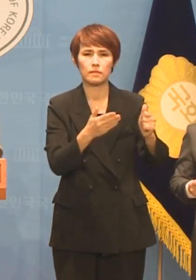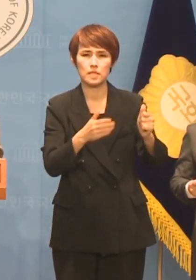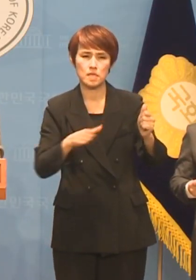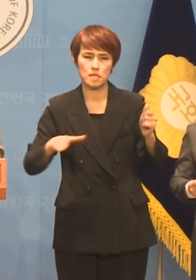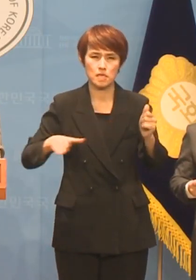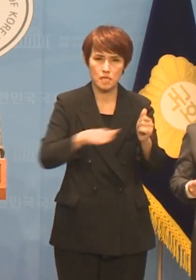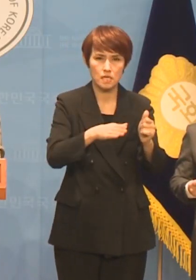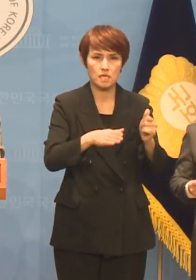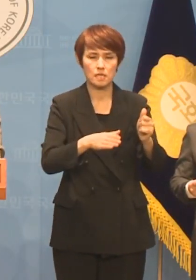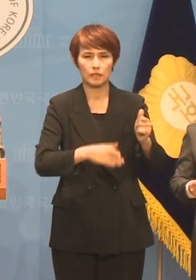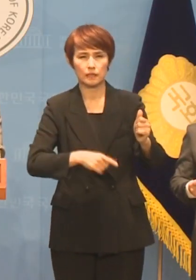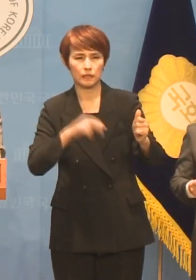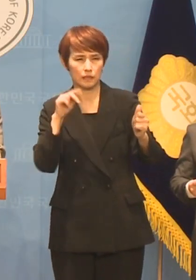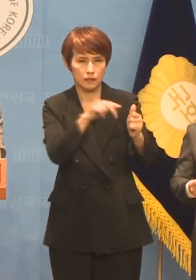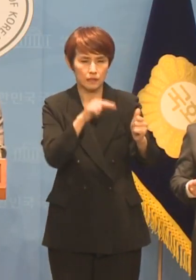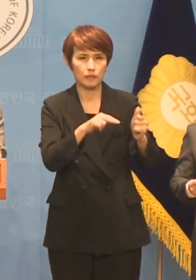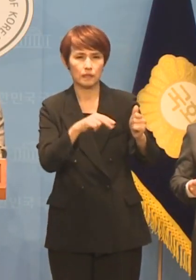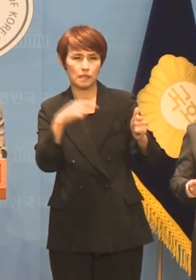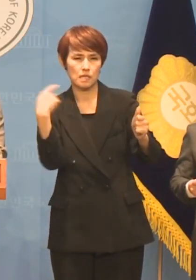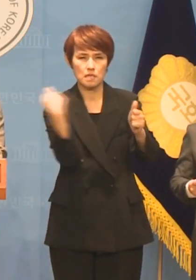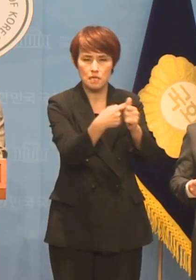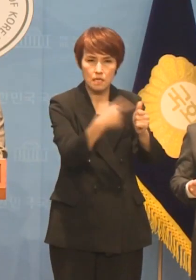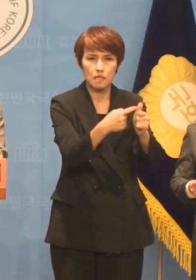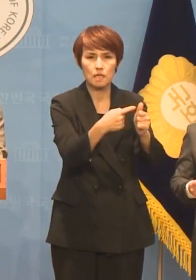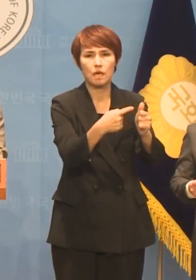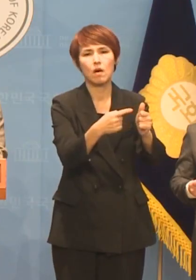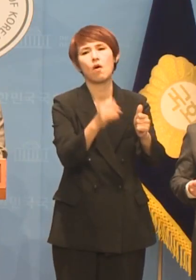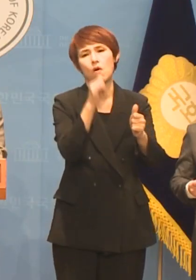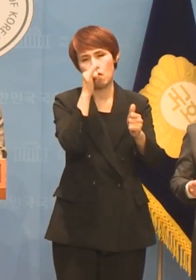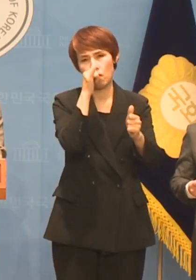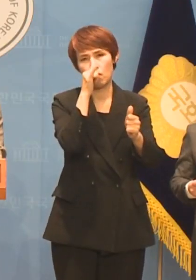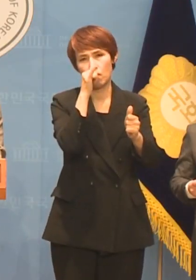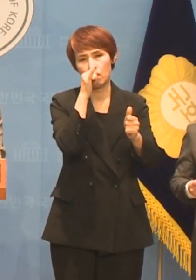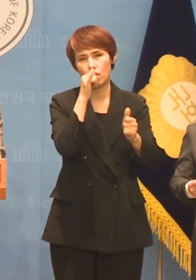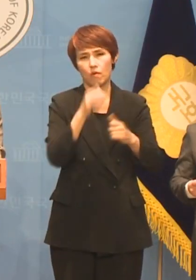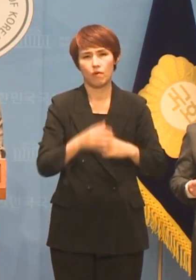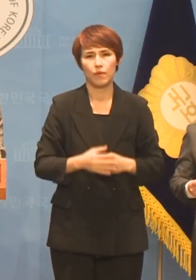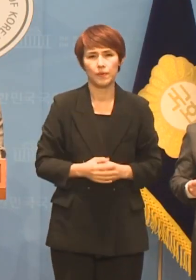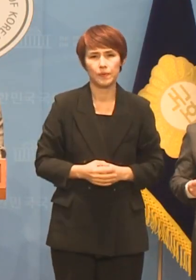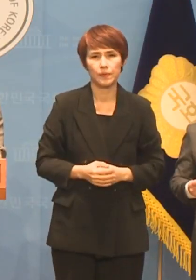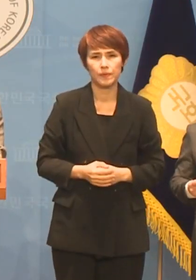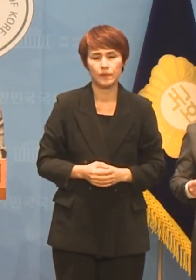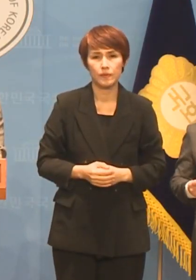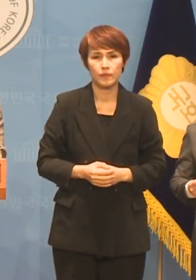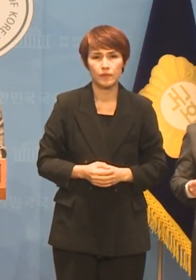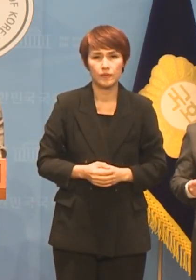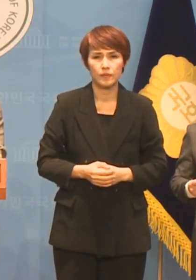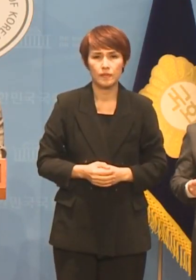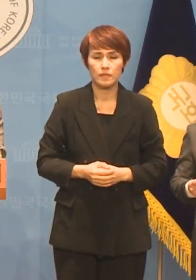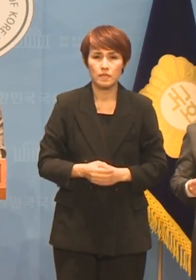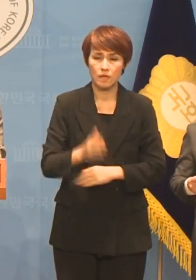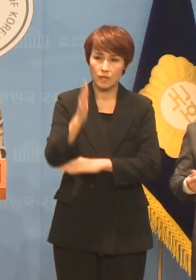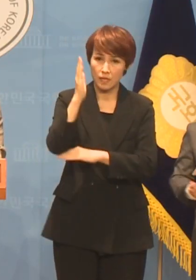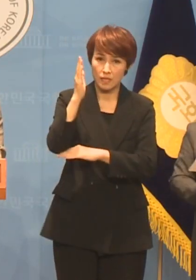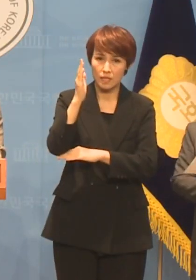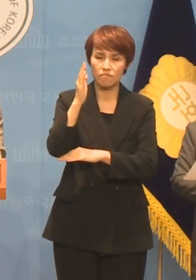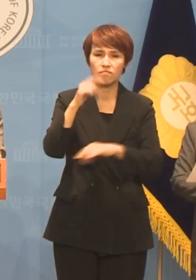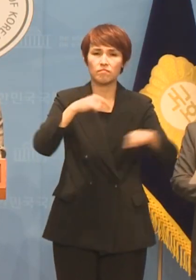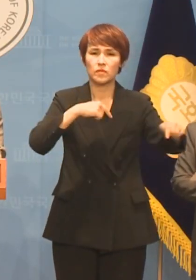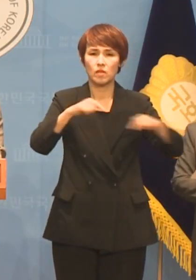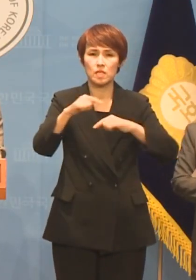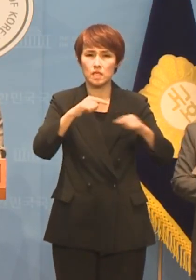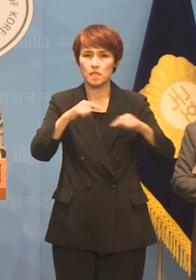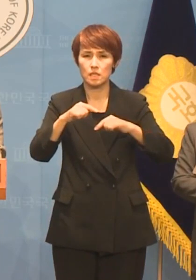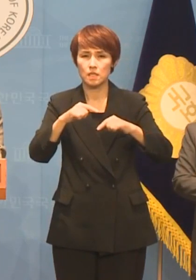인신공격과 그 다음에 공개 공격들을 지속하고 있는 것입니다. 이러한 발언은 단순히 정치적